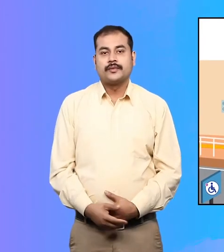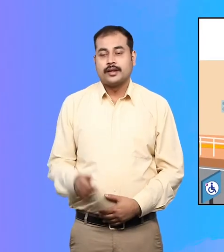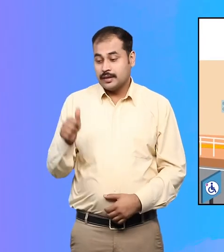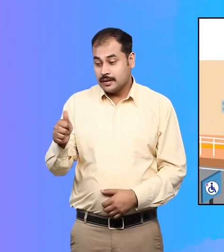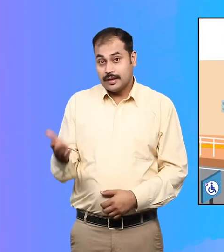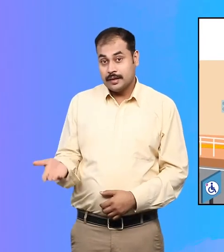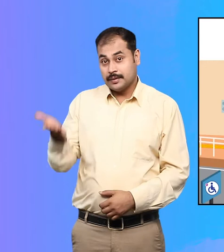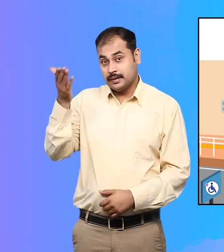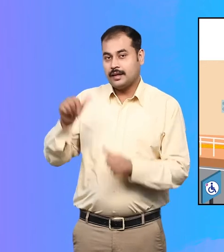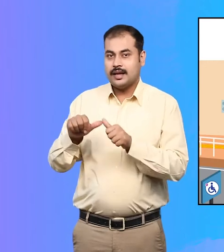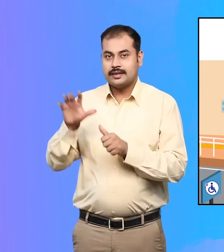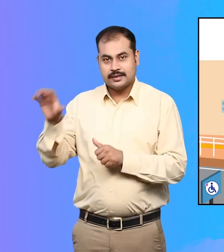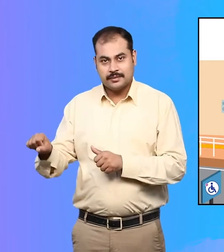सुरम्य लिस्ट